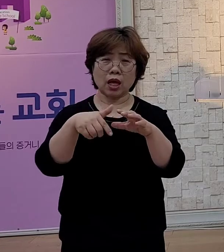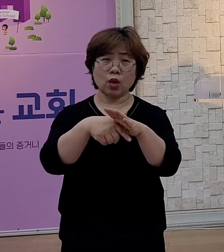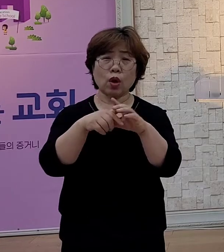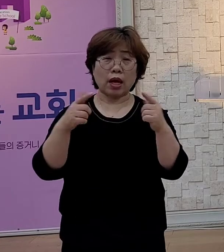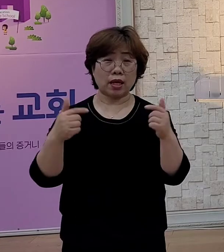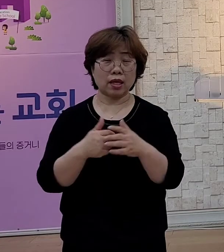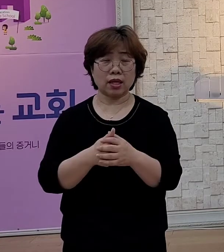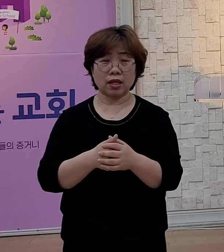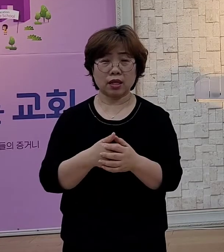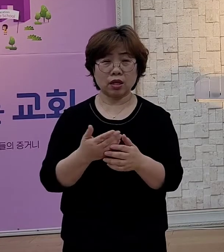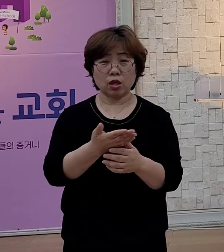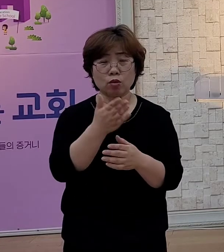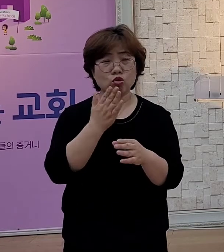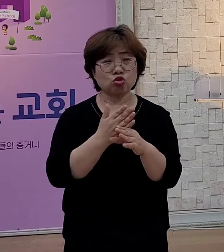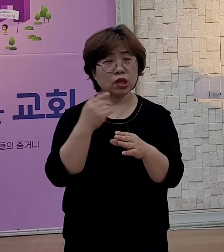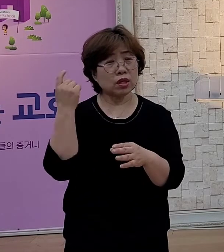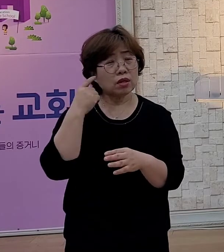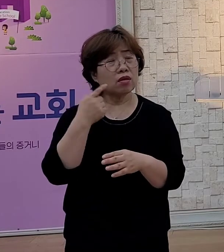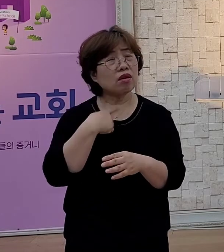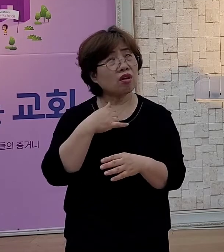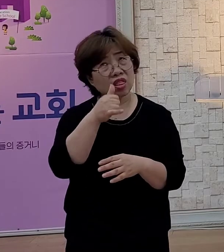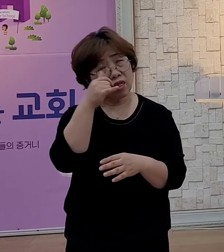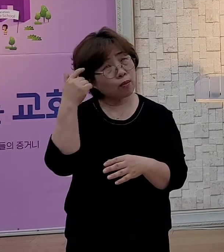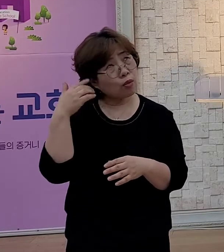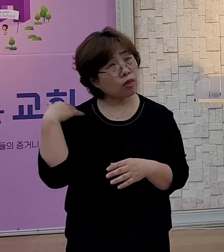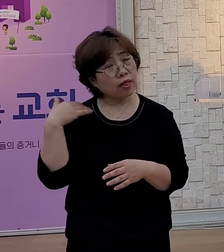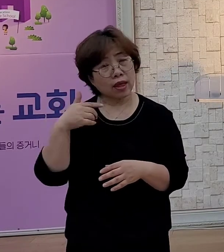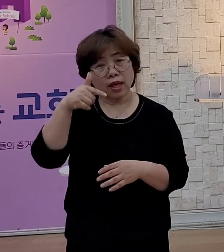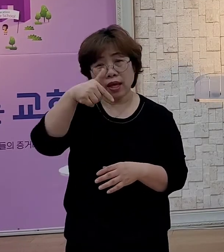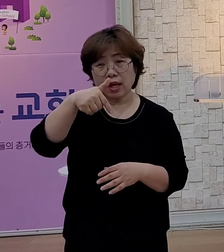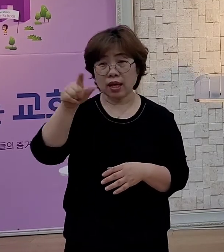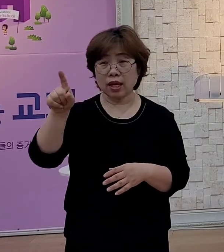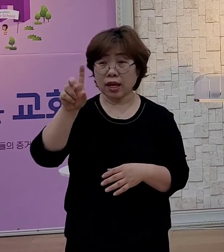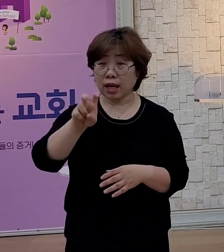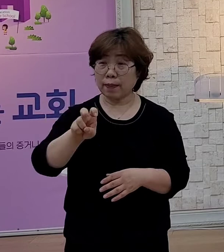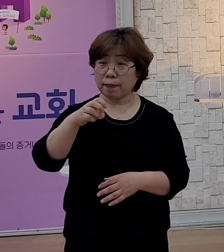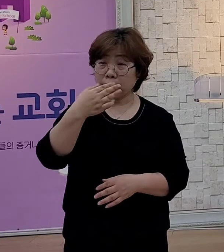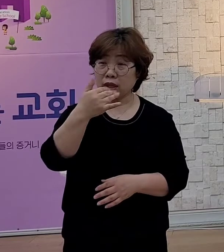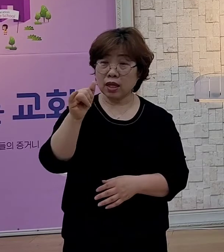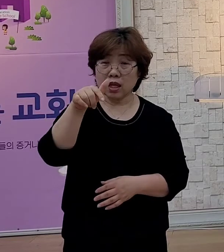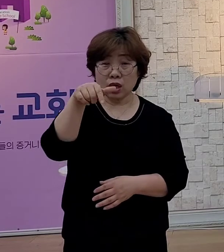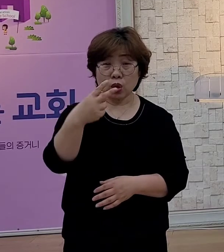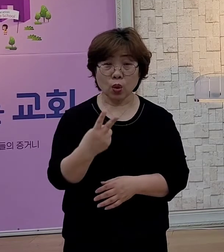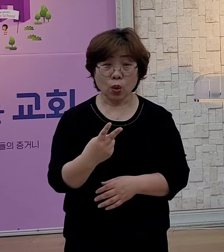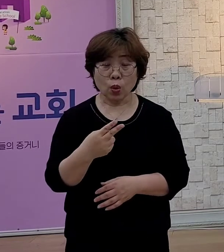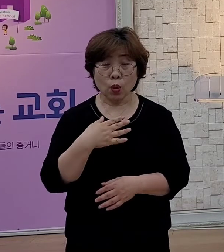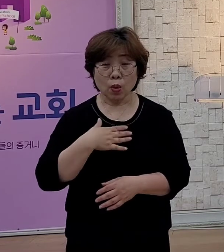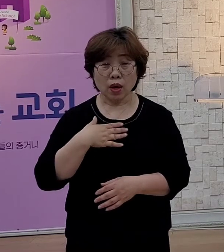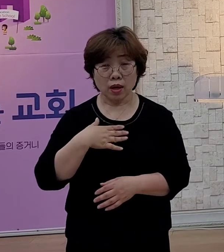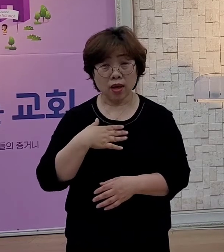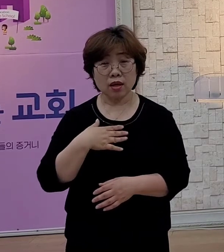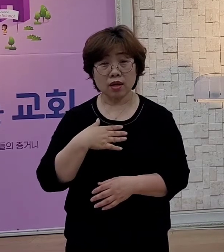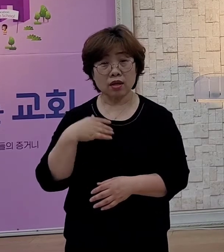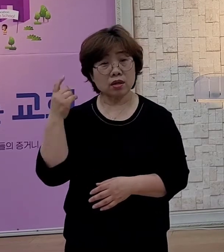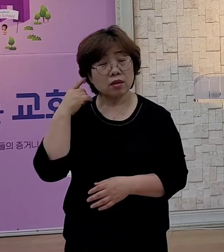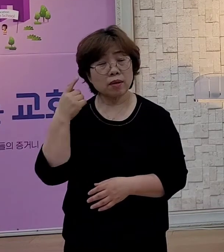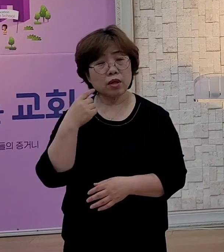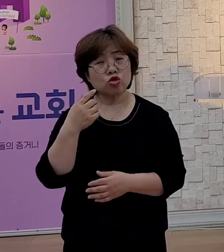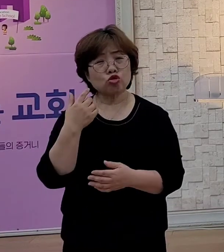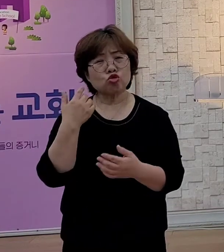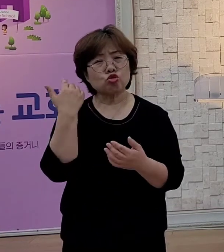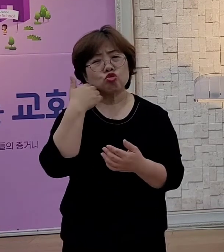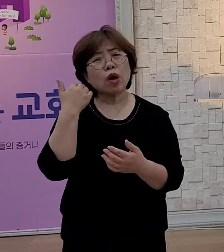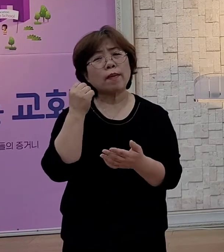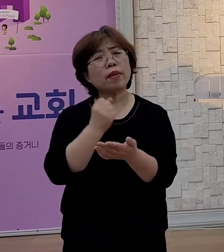감리교 들어보셨어요? 감리교? 예, 감리교의 창시자가 누군 줄 아세요? 감리교를 누가 처음 만들었어요?